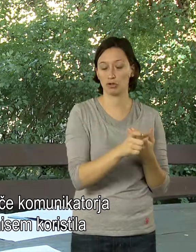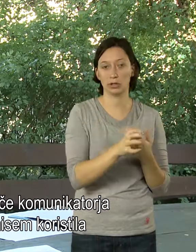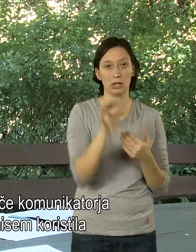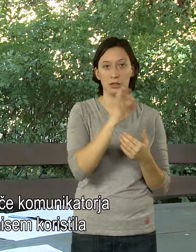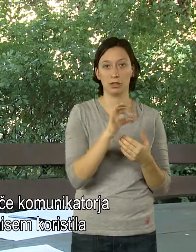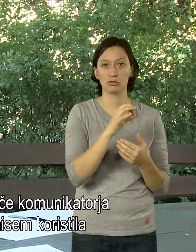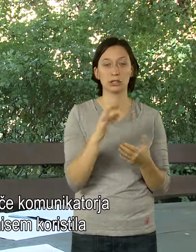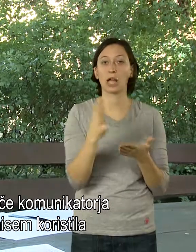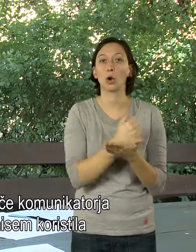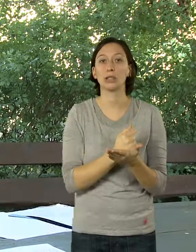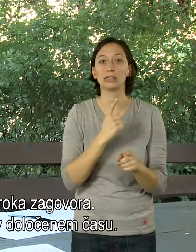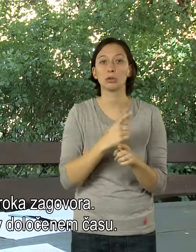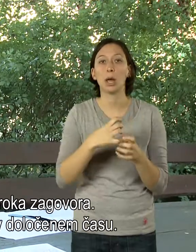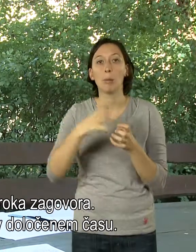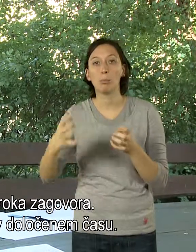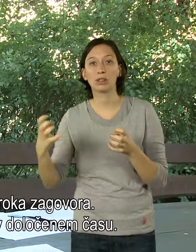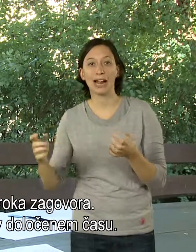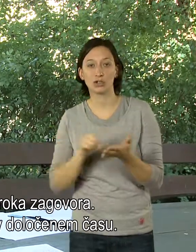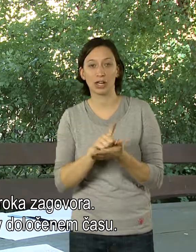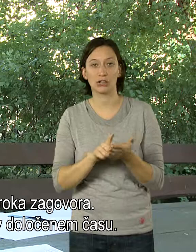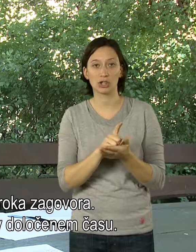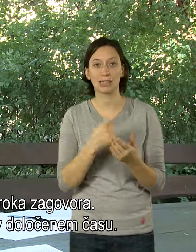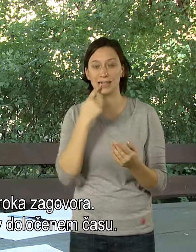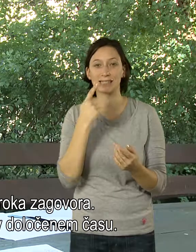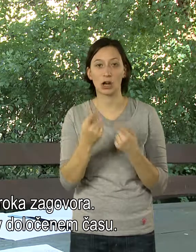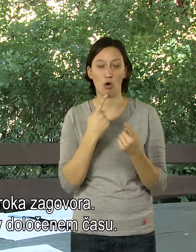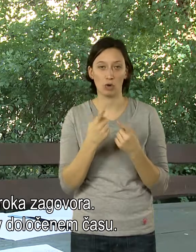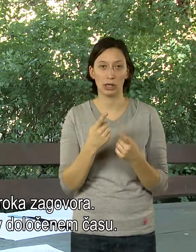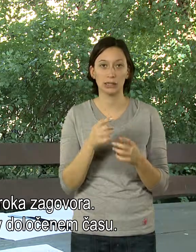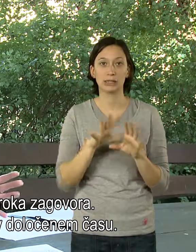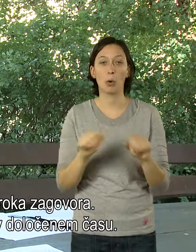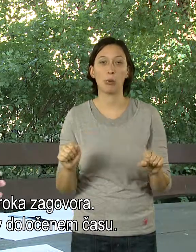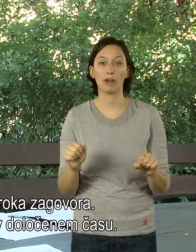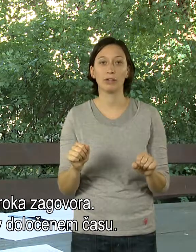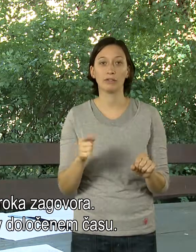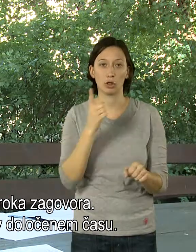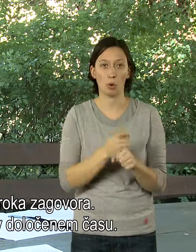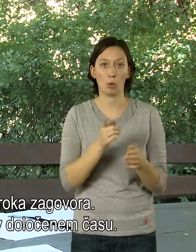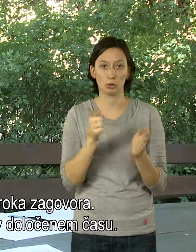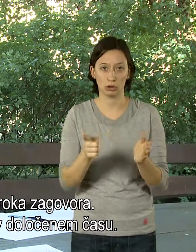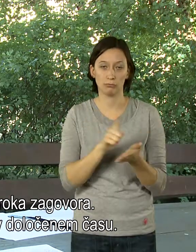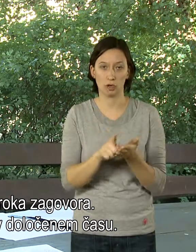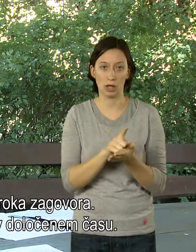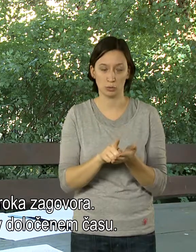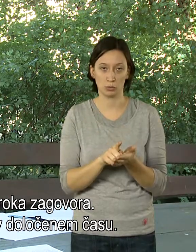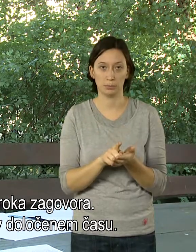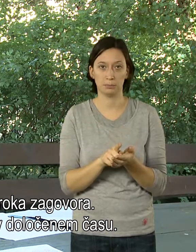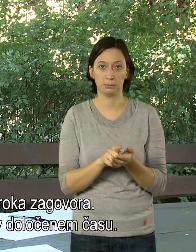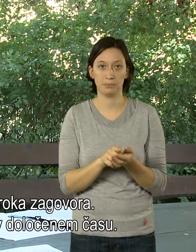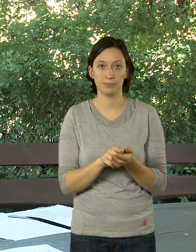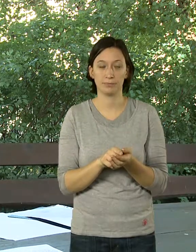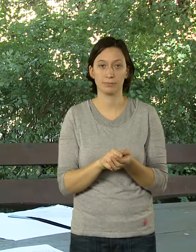tolmačenja, nisem koristila ta podaljšani čas zagovora in sem ga opravila v določenem času.